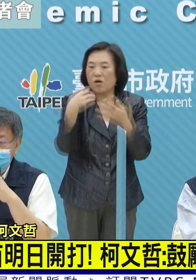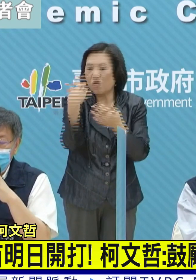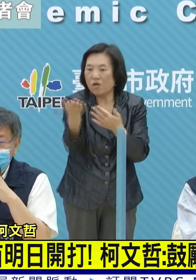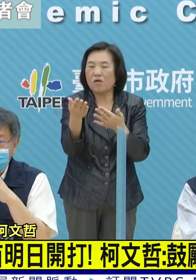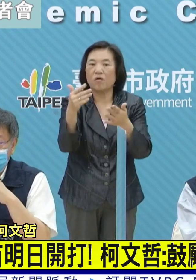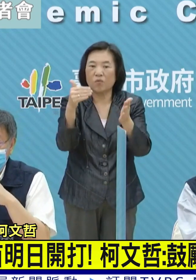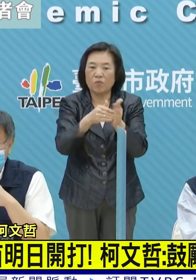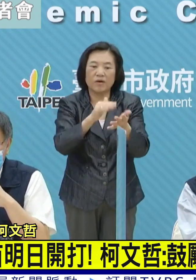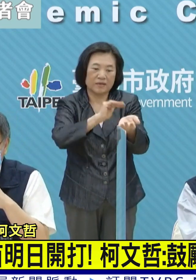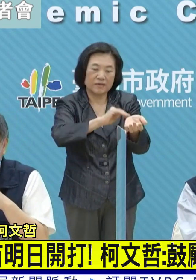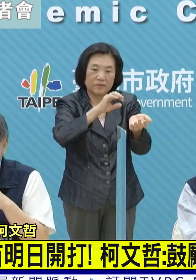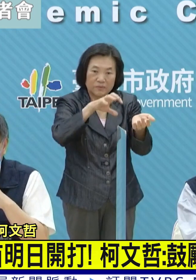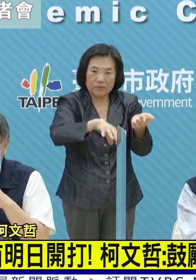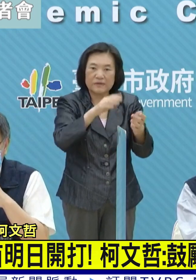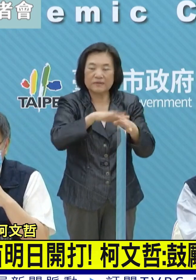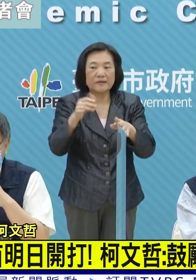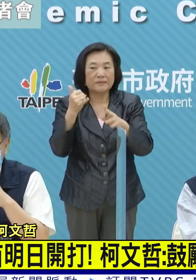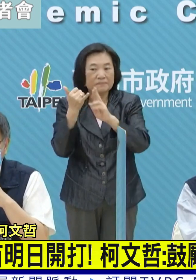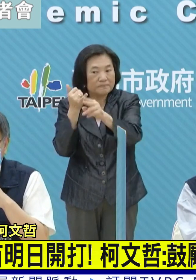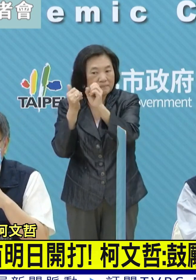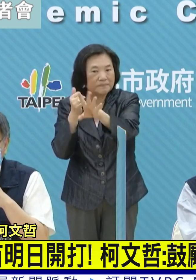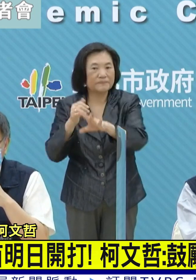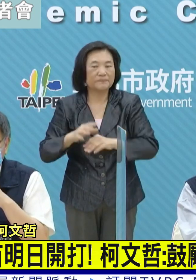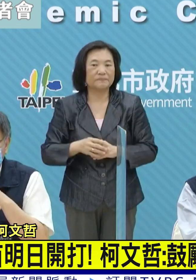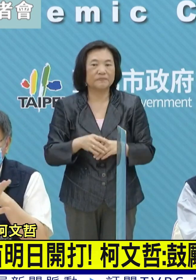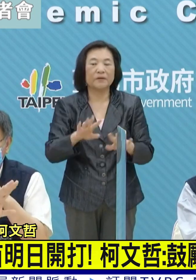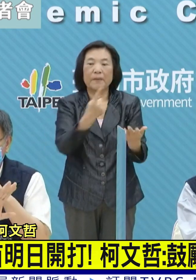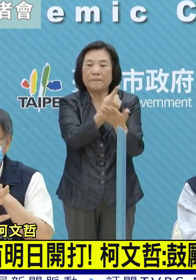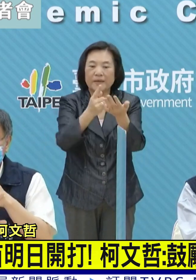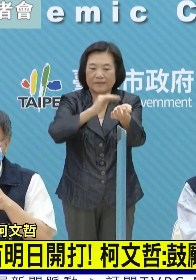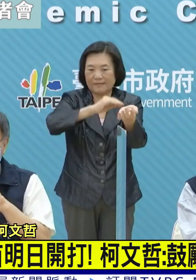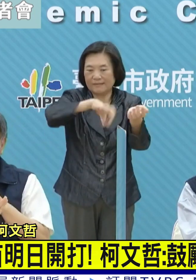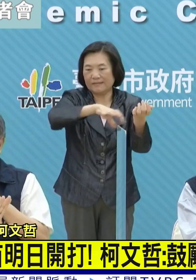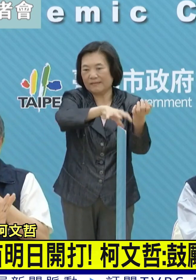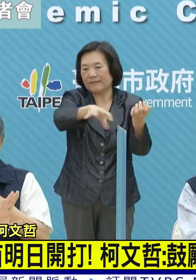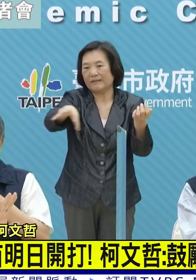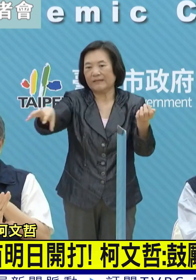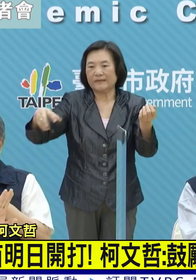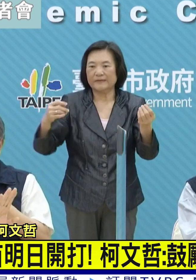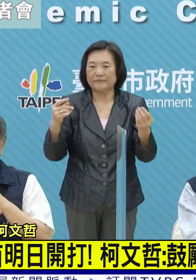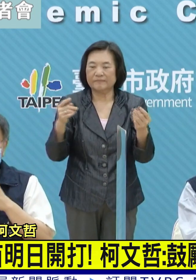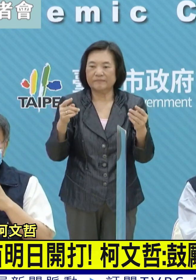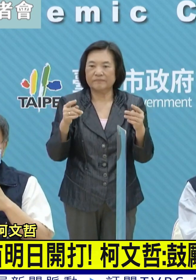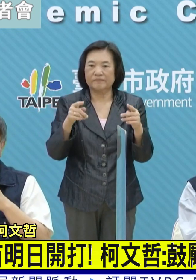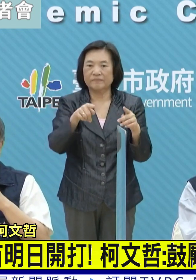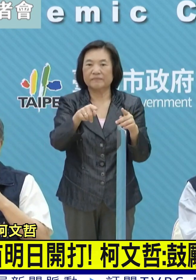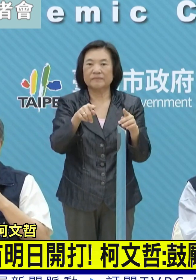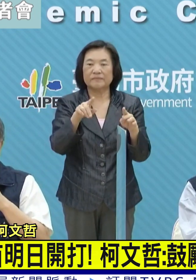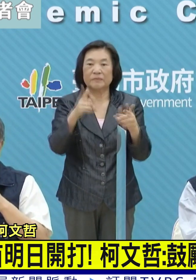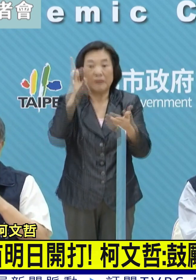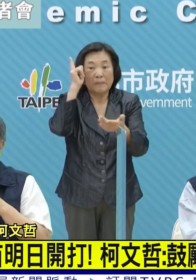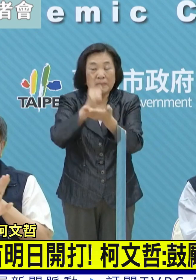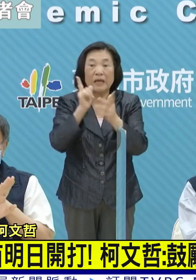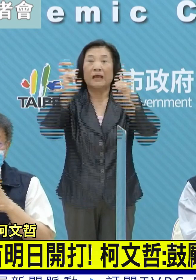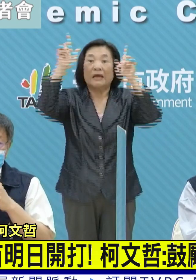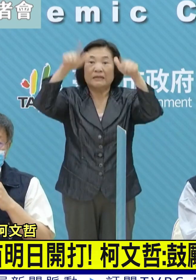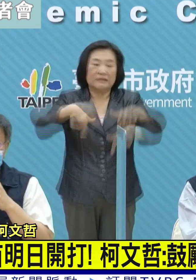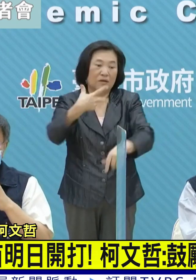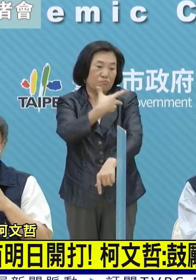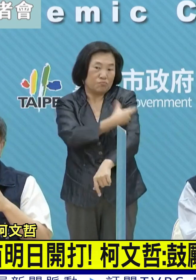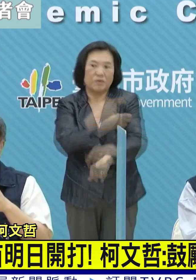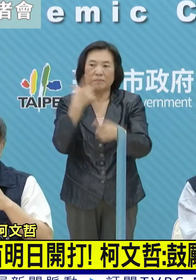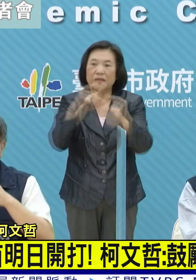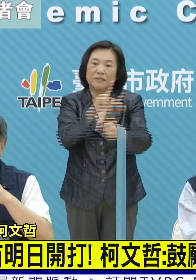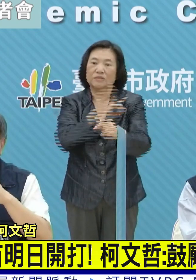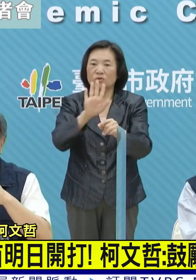我想到今天下午6点以前，你知道有上网预约的哈，应该我们都会透过简讯告诉你说哦